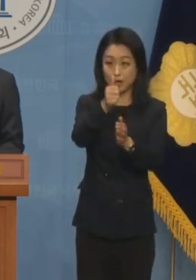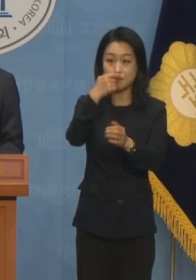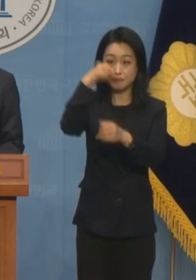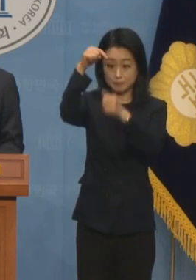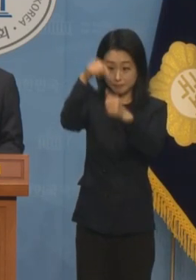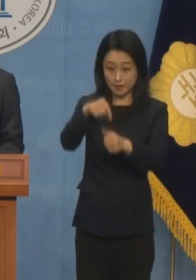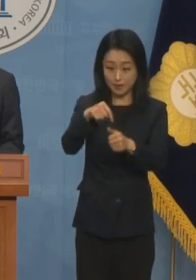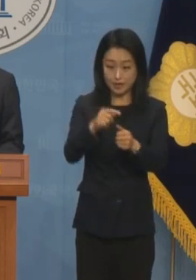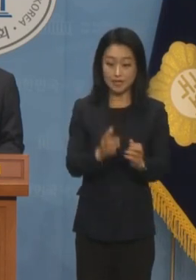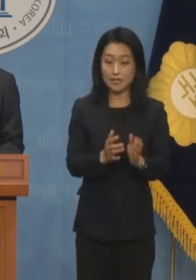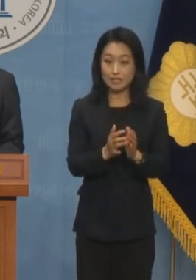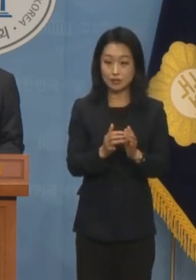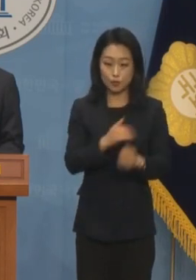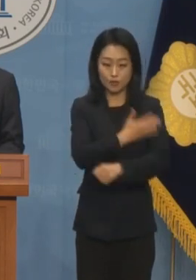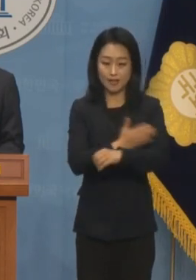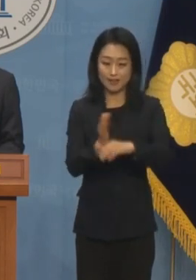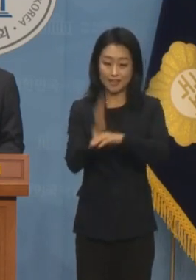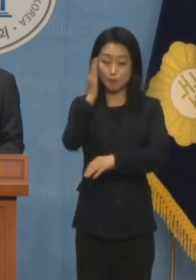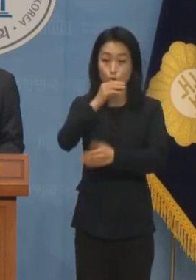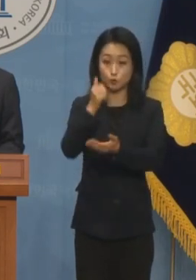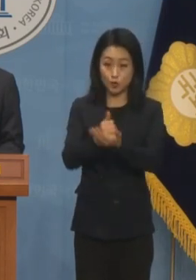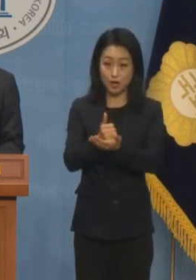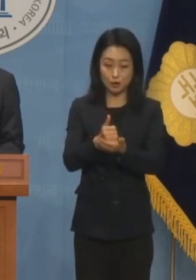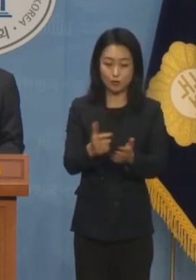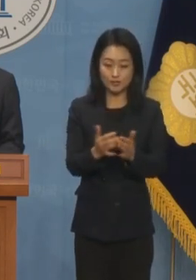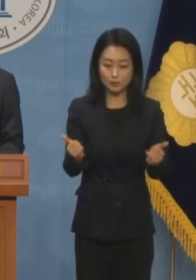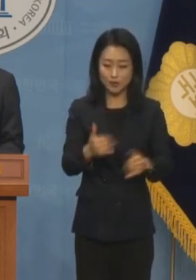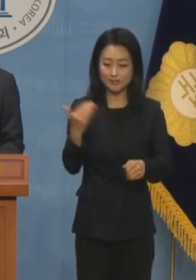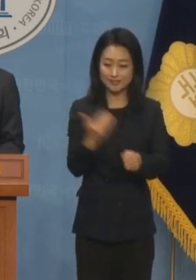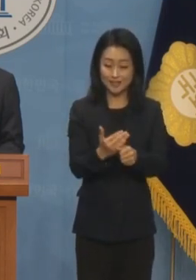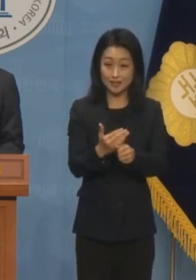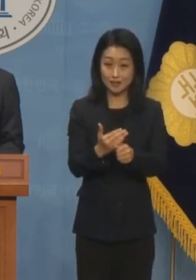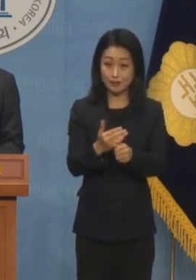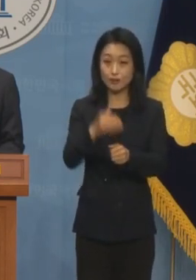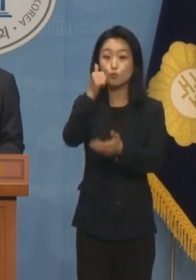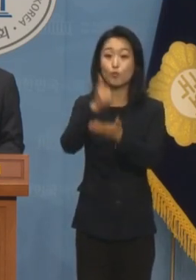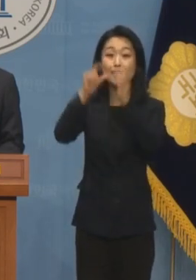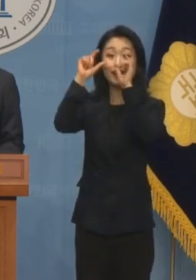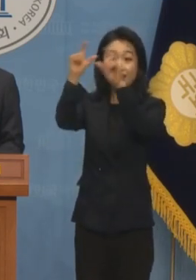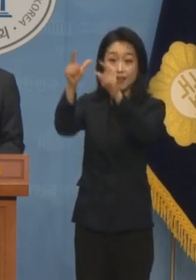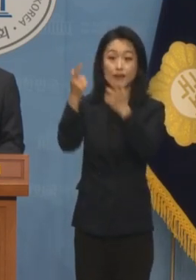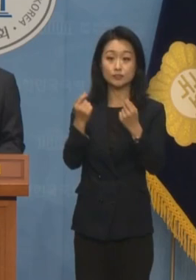직권남용 유죄를 받았듯이 사법 책임을 피할 수 없을 것입니다.